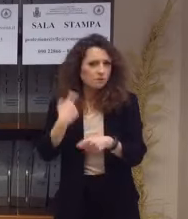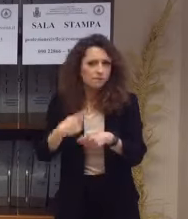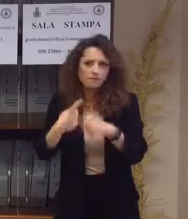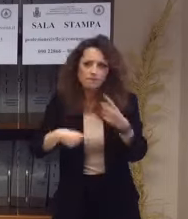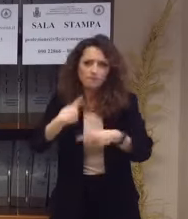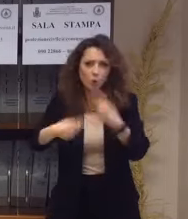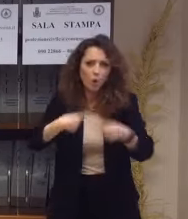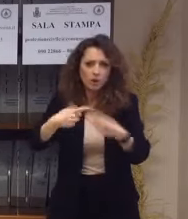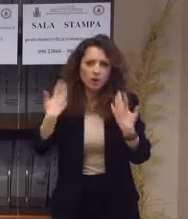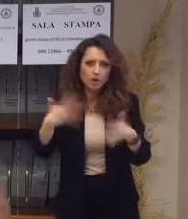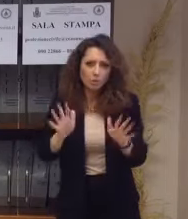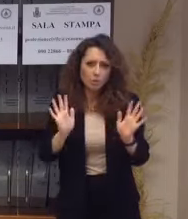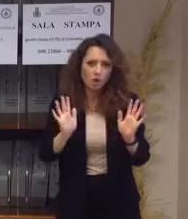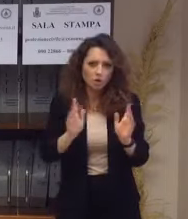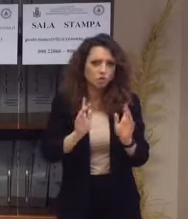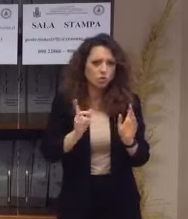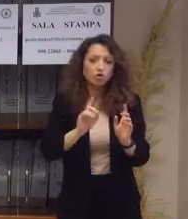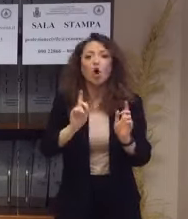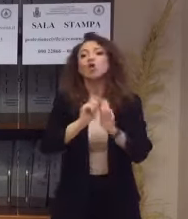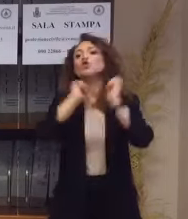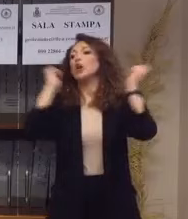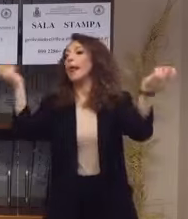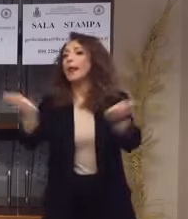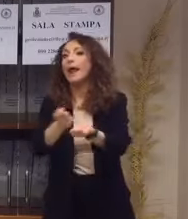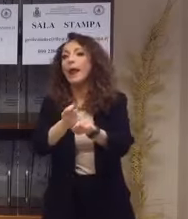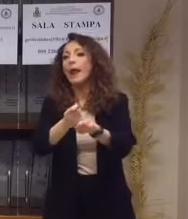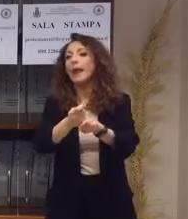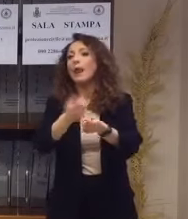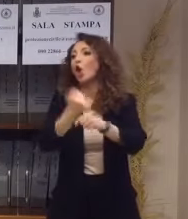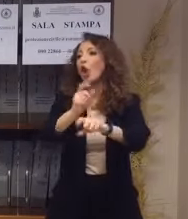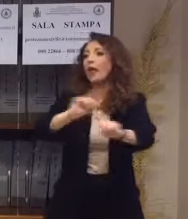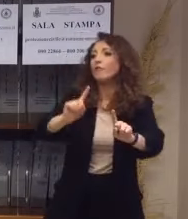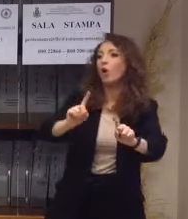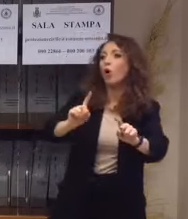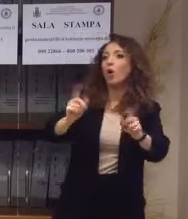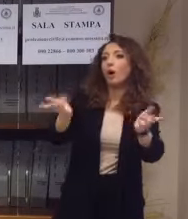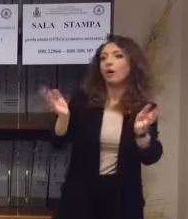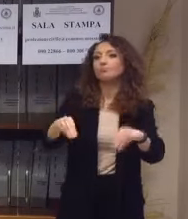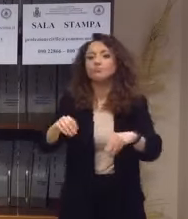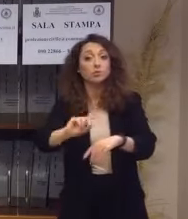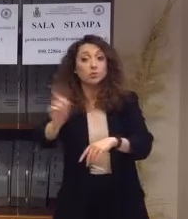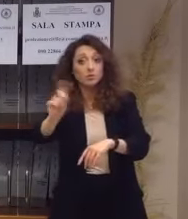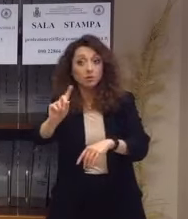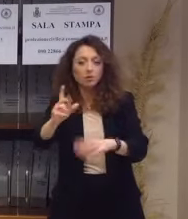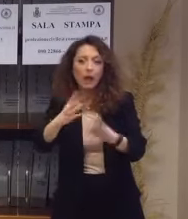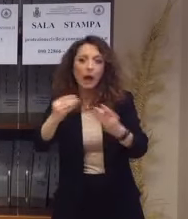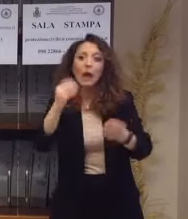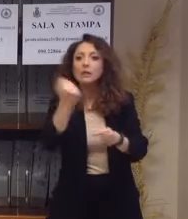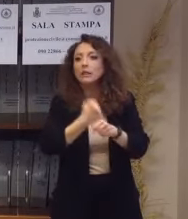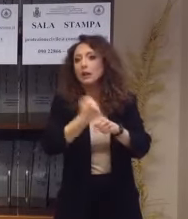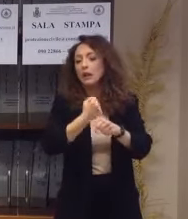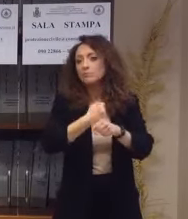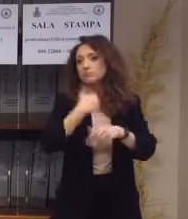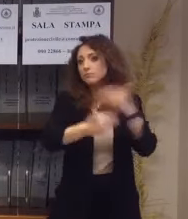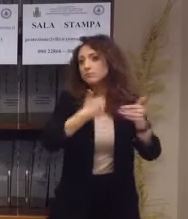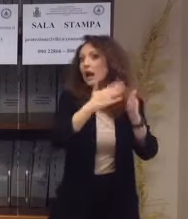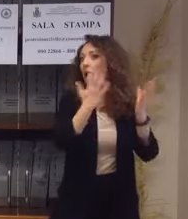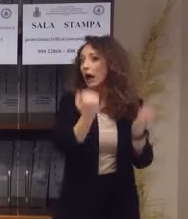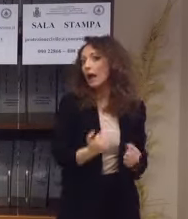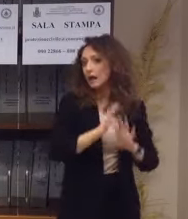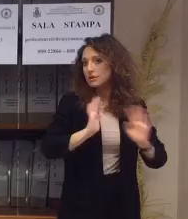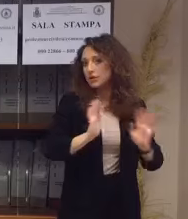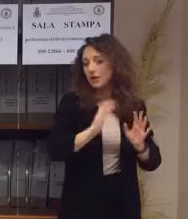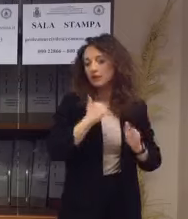generalizzo, ci sono tanti che hanno lavorato in questo periodo da casa e hanno lavorato, perché noi abbiamo continuato a portare avanti